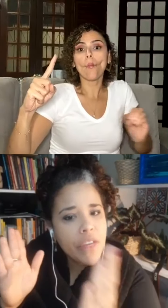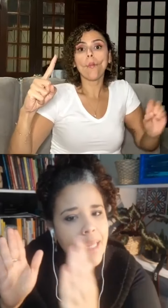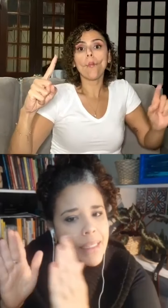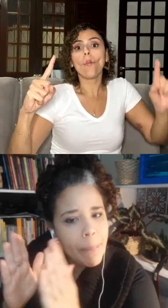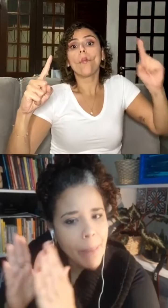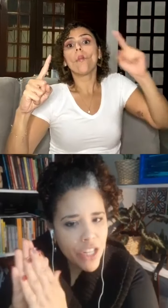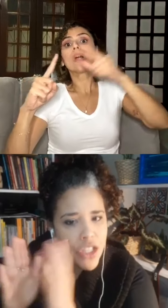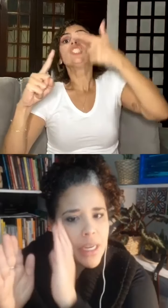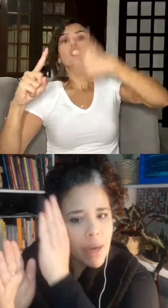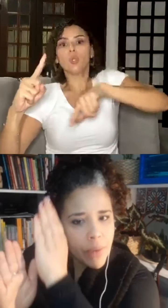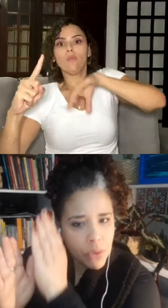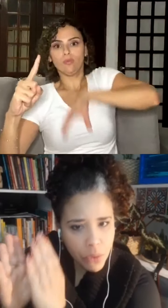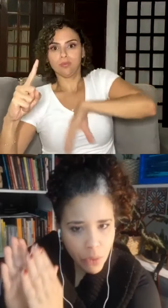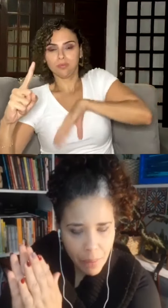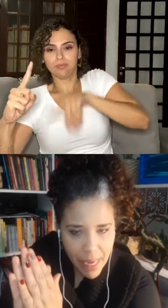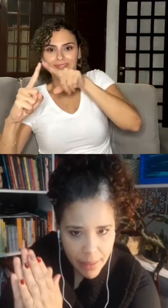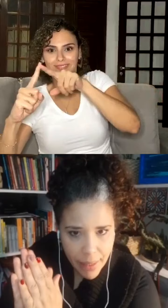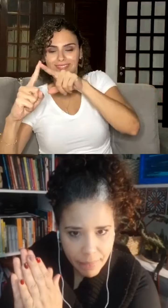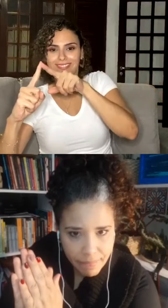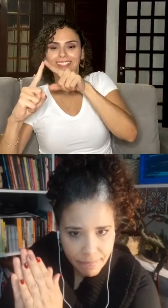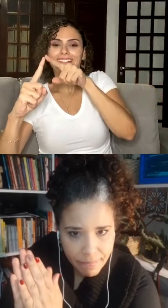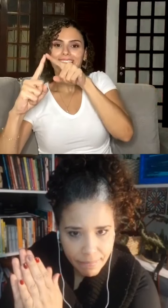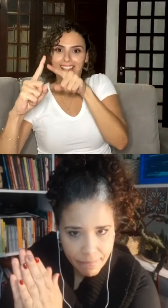virada da página. É quando tudo começa.